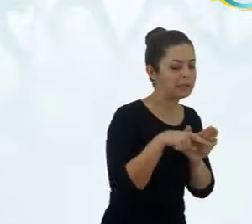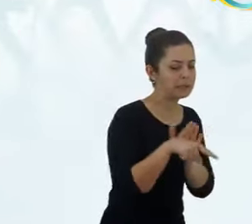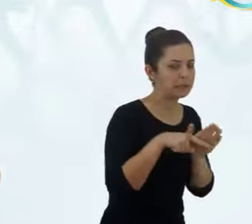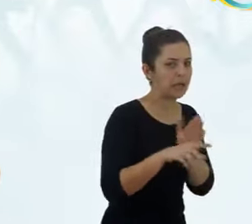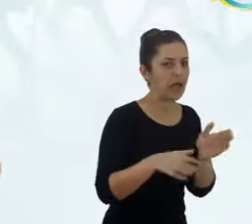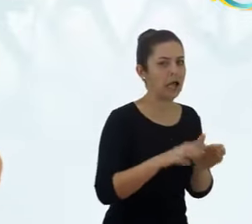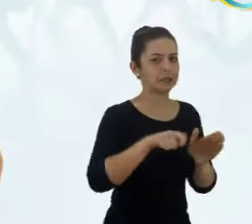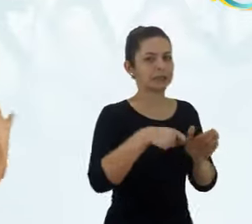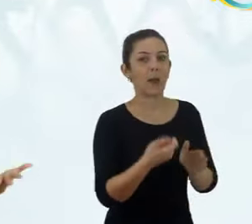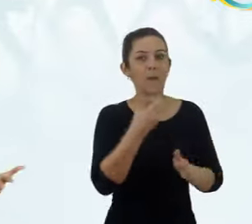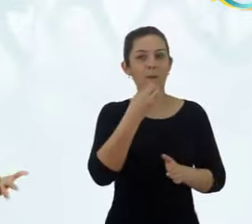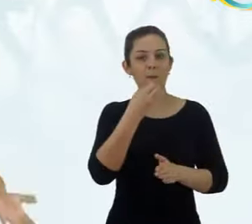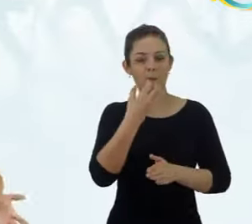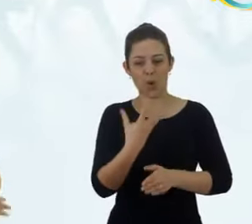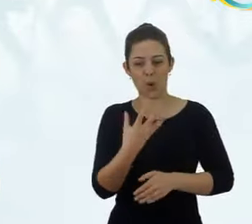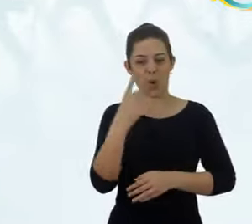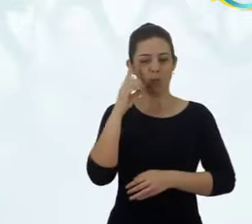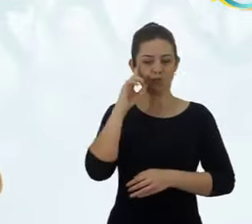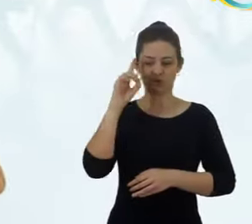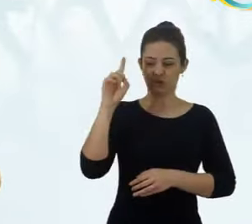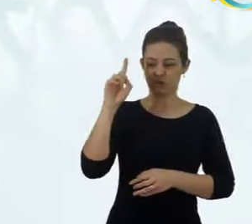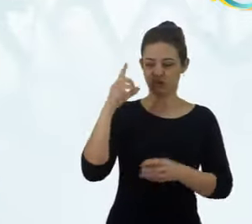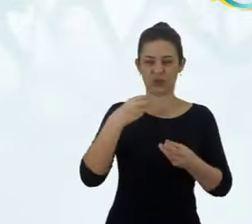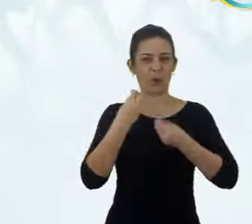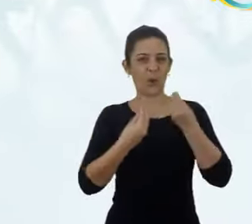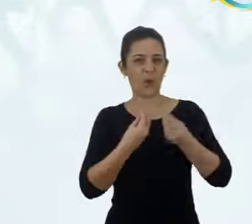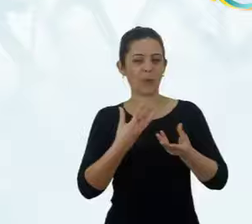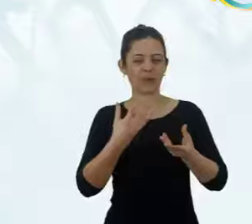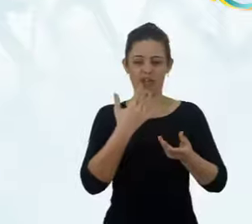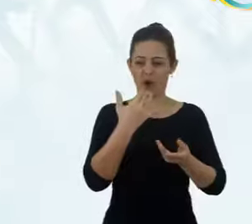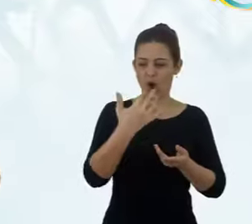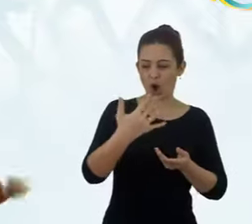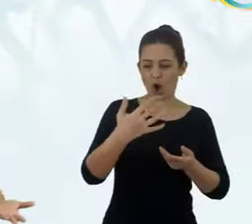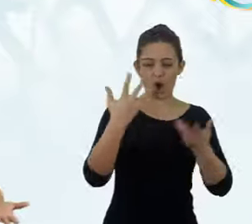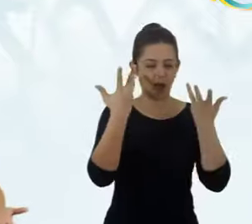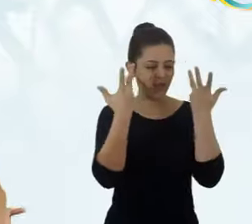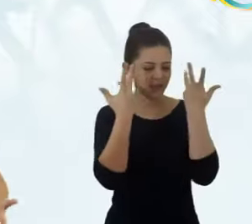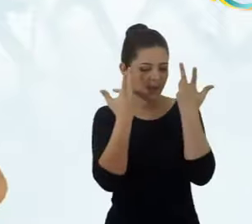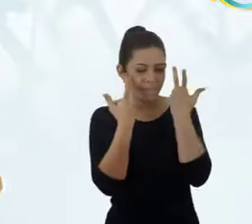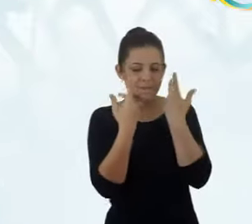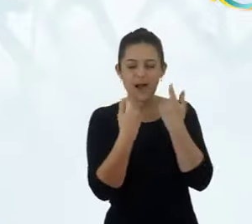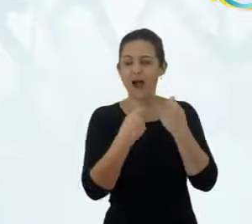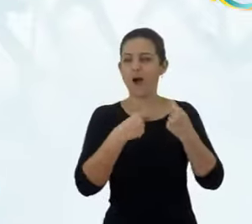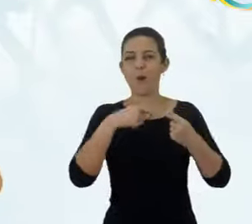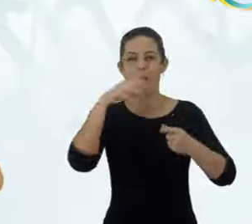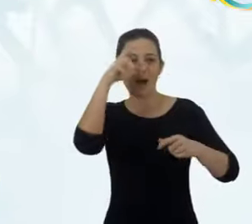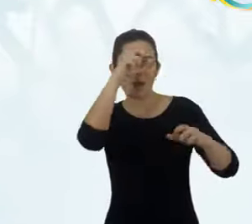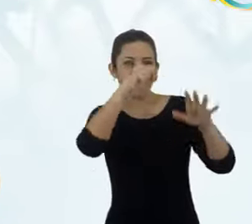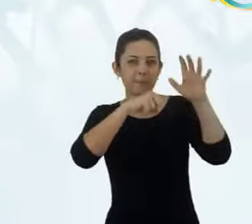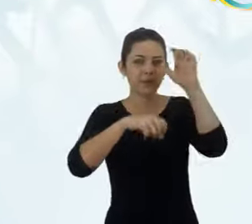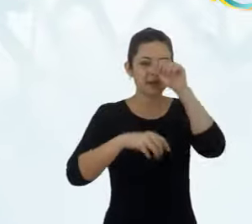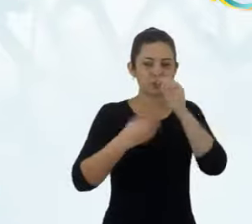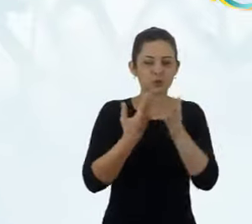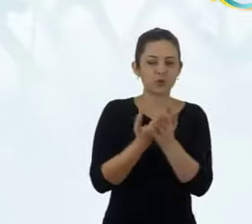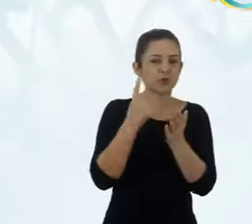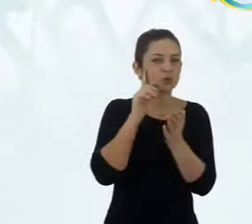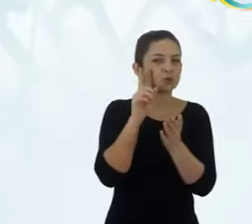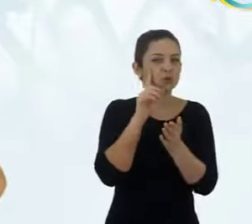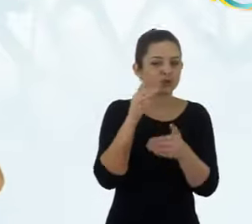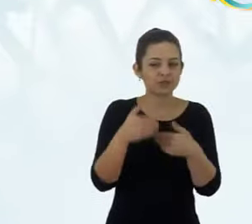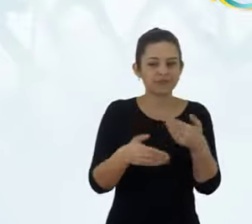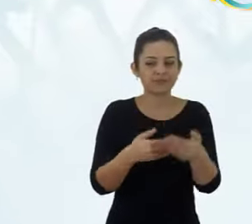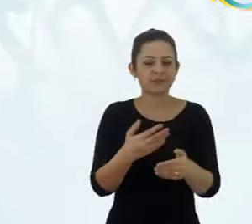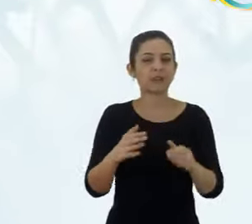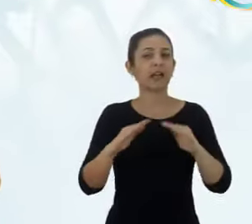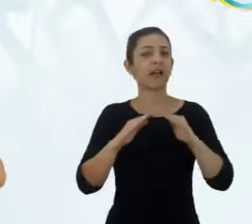e tá vendo, o sinal de bom dia é assim, o sinal de cor é assim, o sinal desse animal é desta forma, e você tá ali estudando